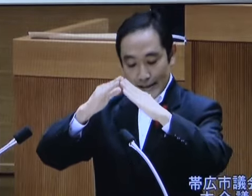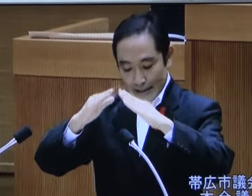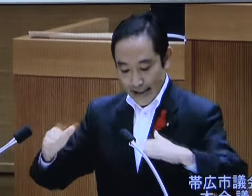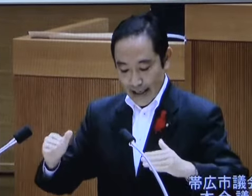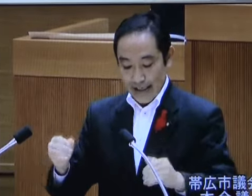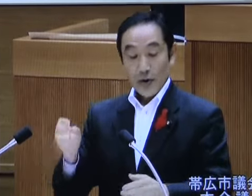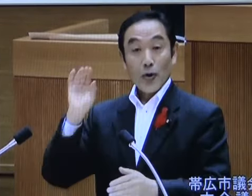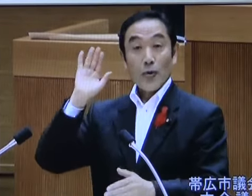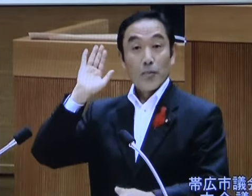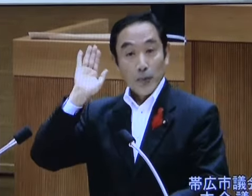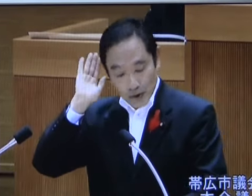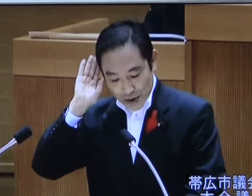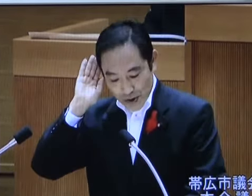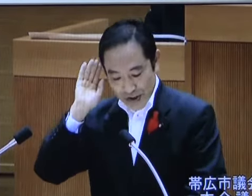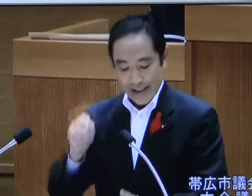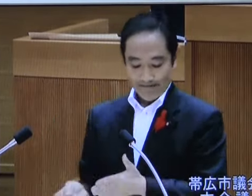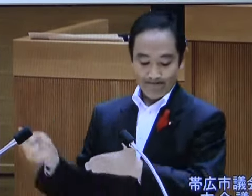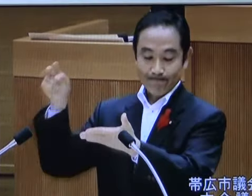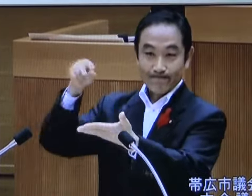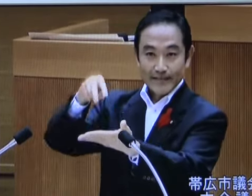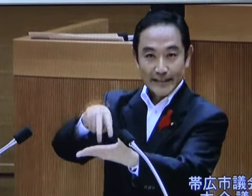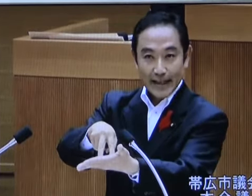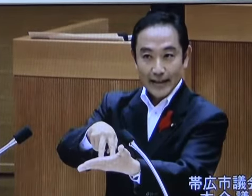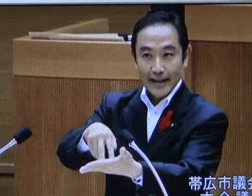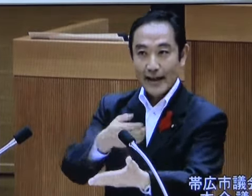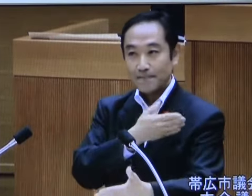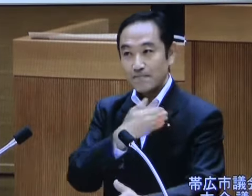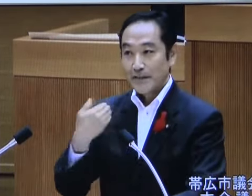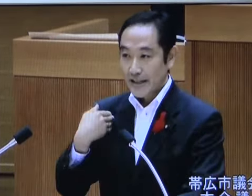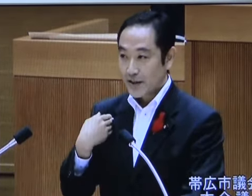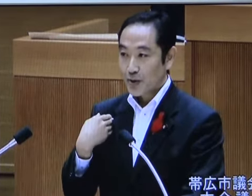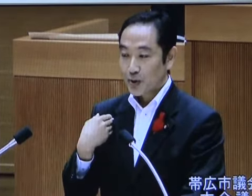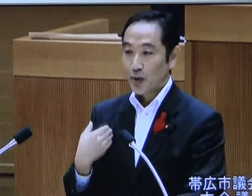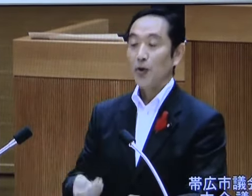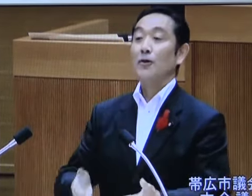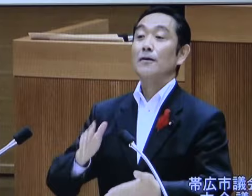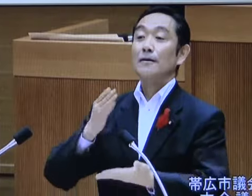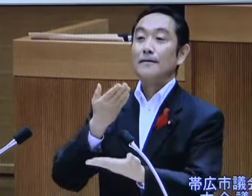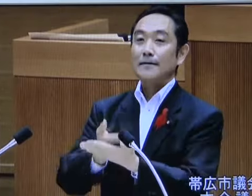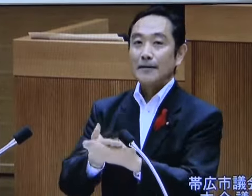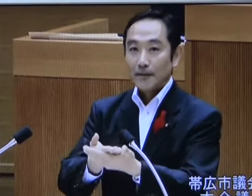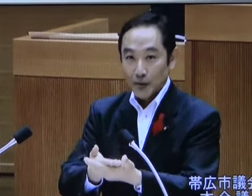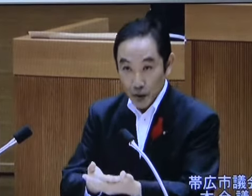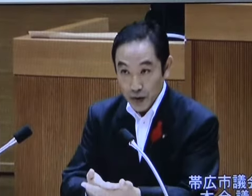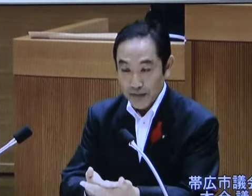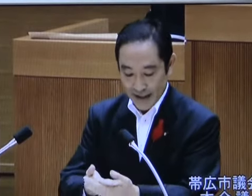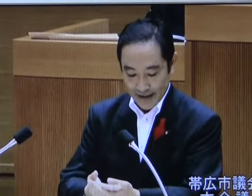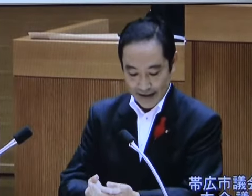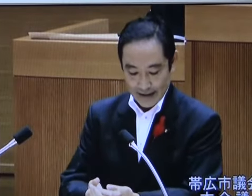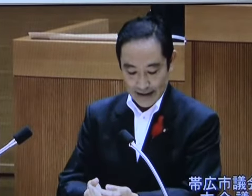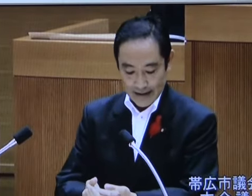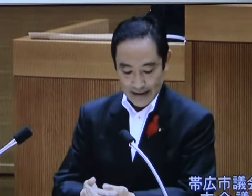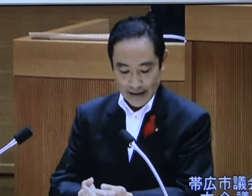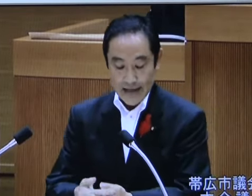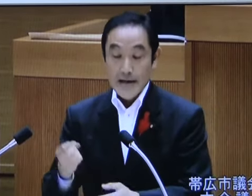議会を傍聴し参加できることを望みます。